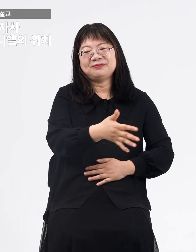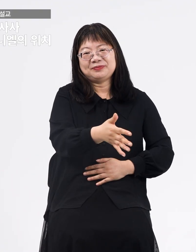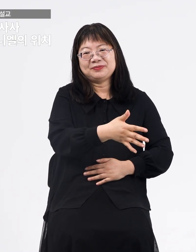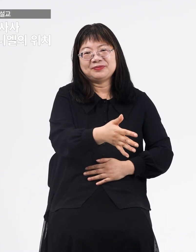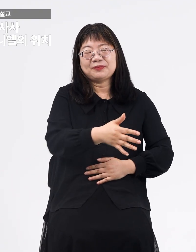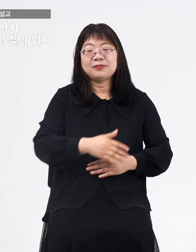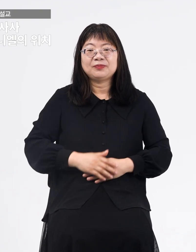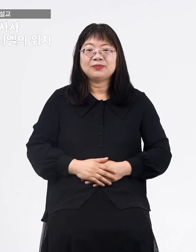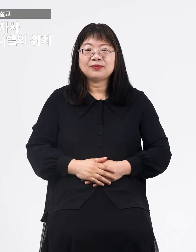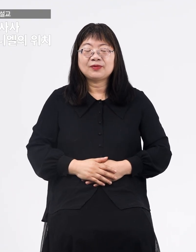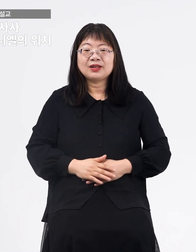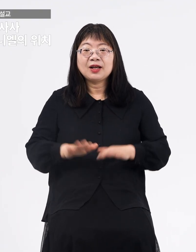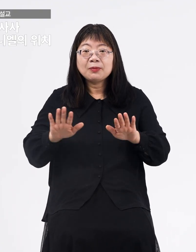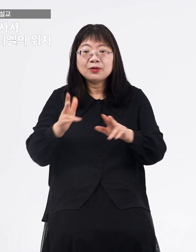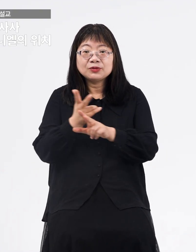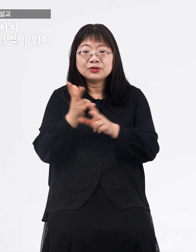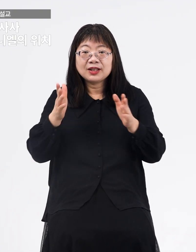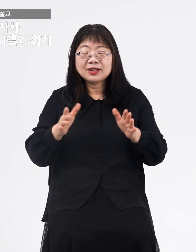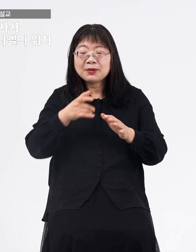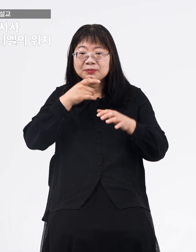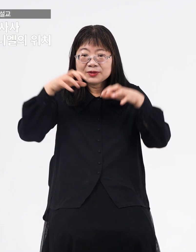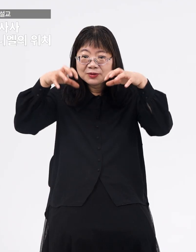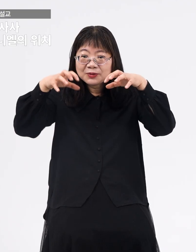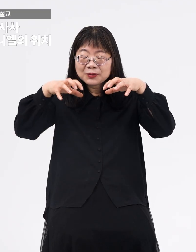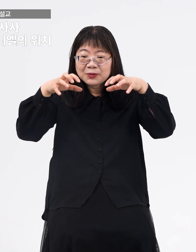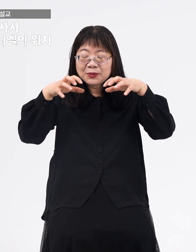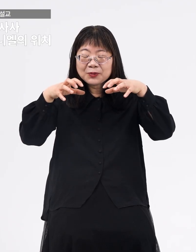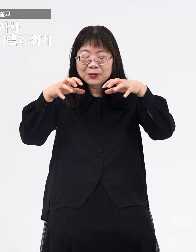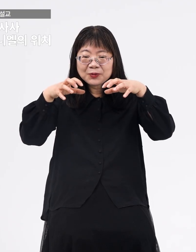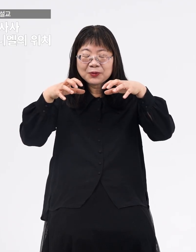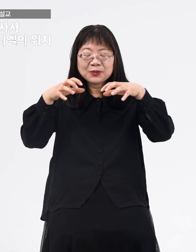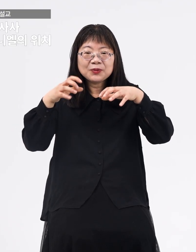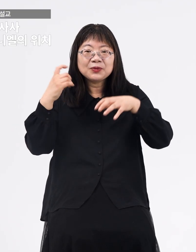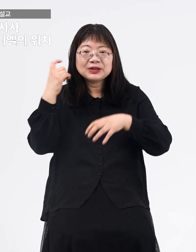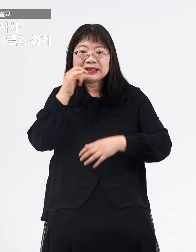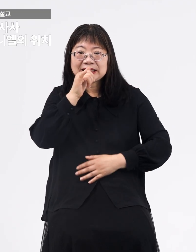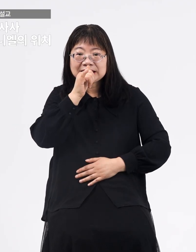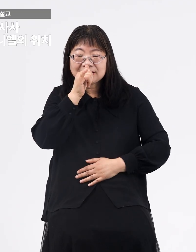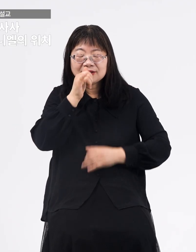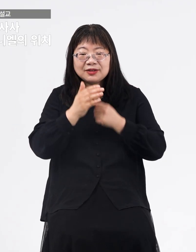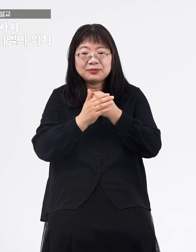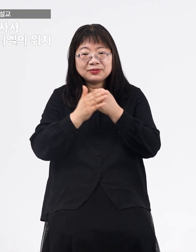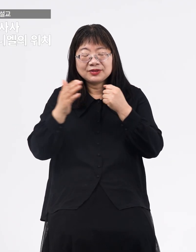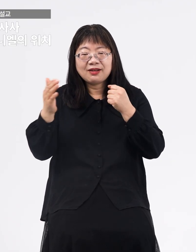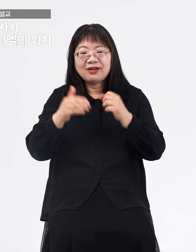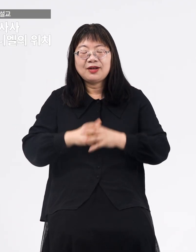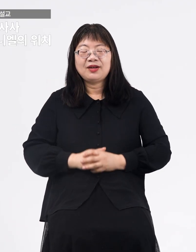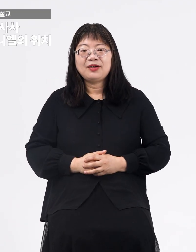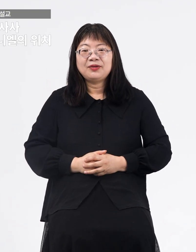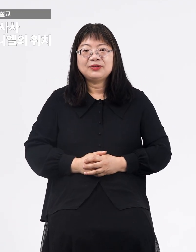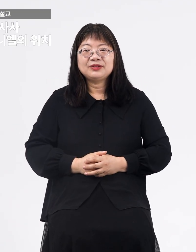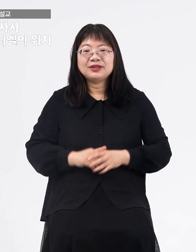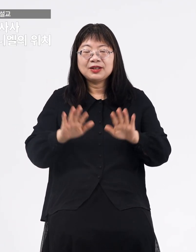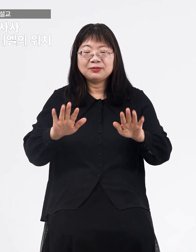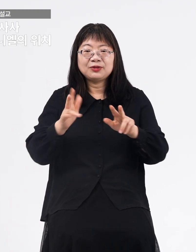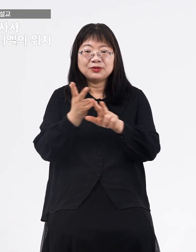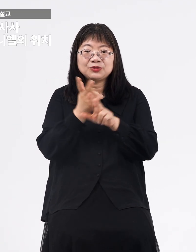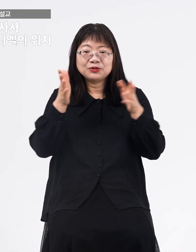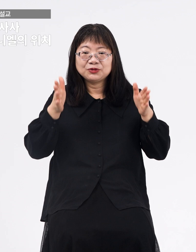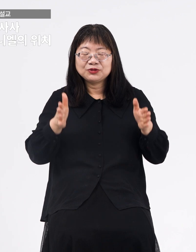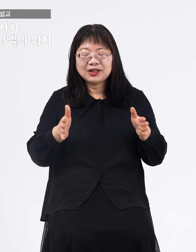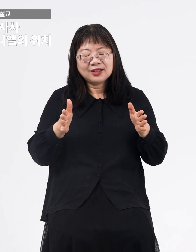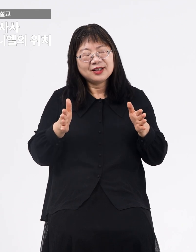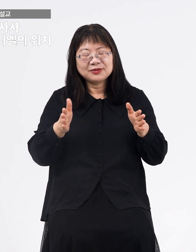비 소식도 있고 또 폭염도 조금 잦아진다 그래서 또 한 주 기대를